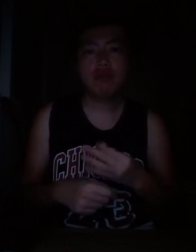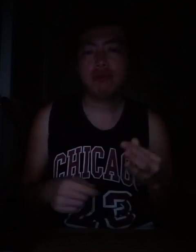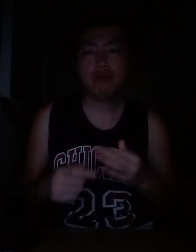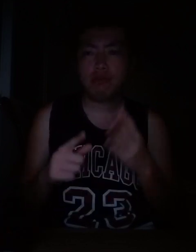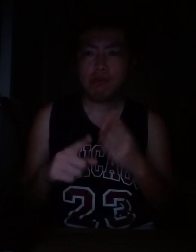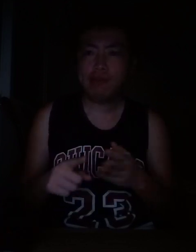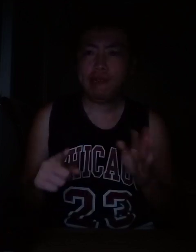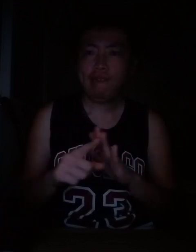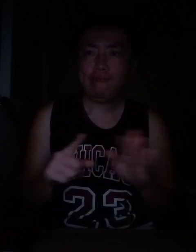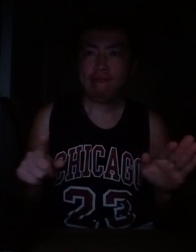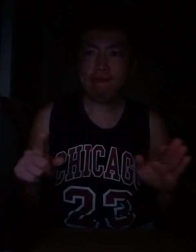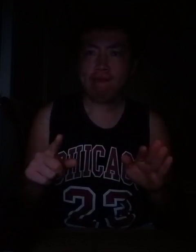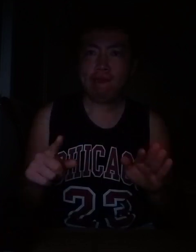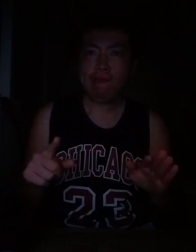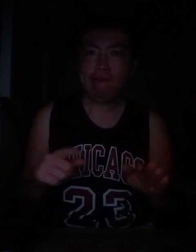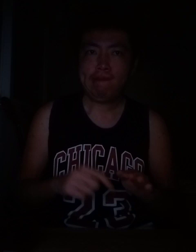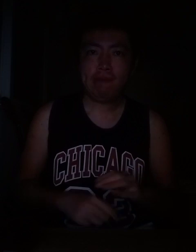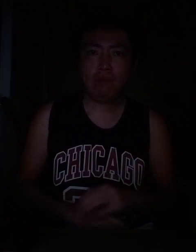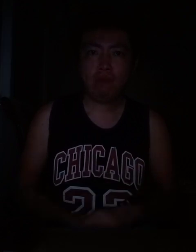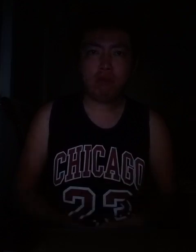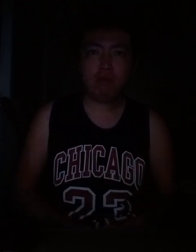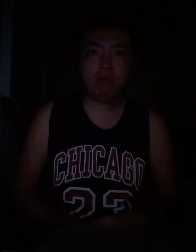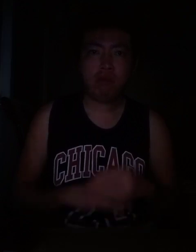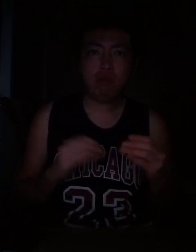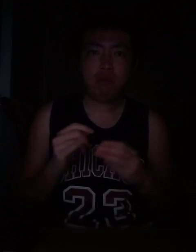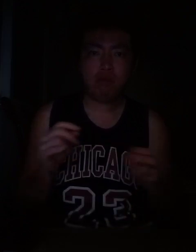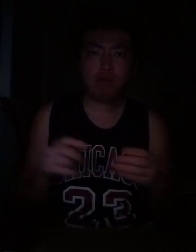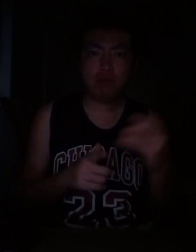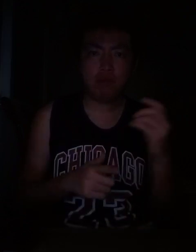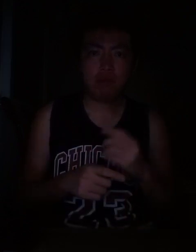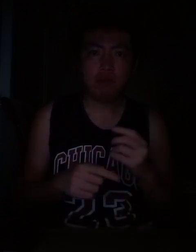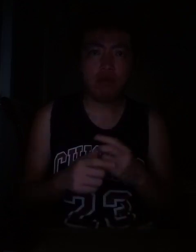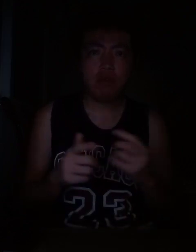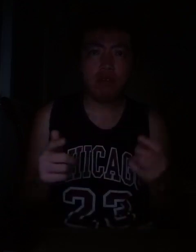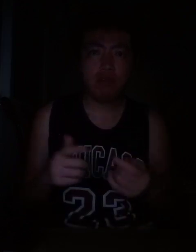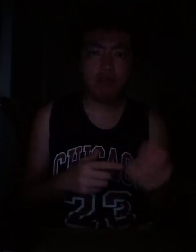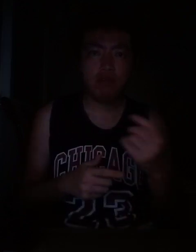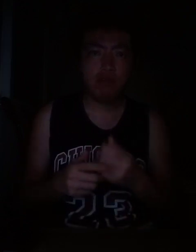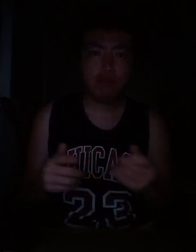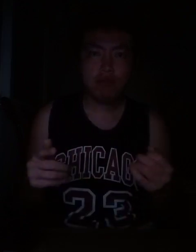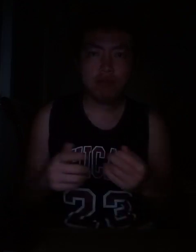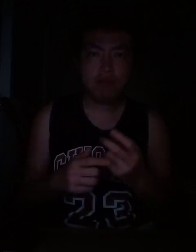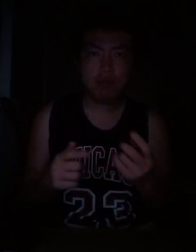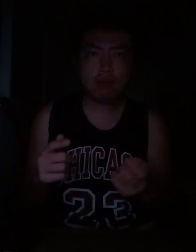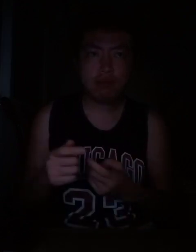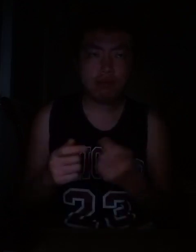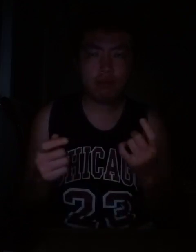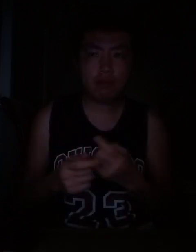제재를 할 수 있는. 교육부는 유치원 교사, 특수교사를 위한 교권 강화 방안도